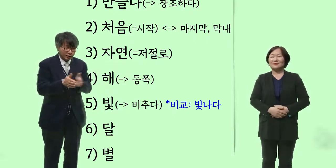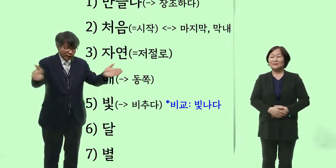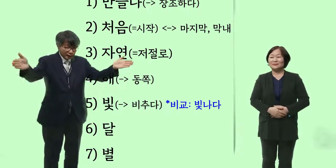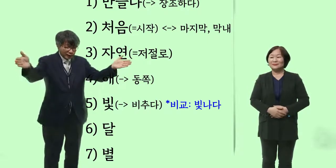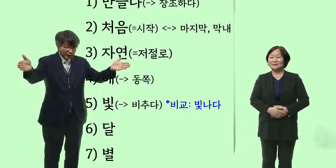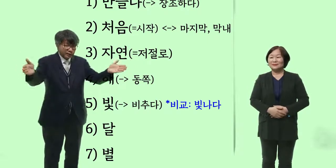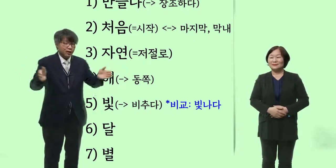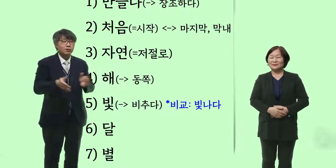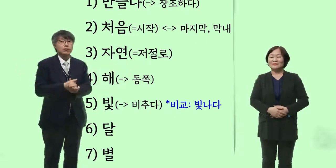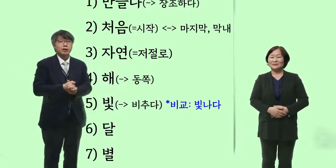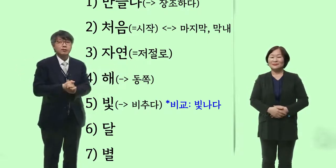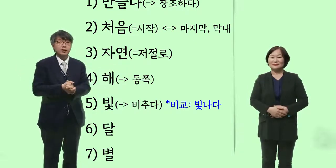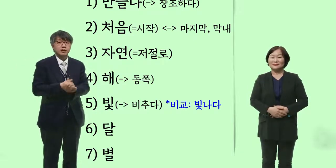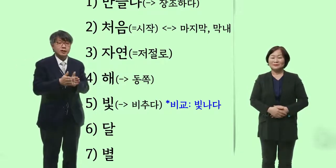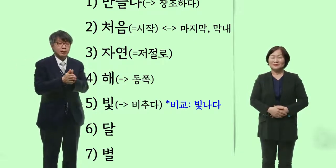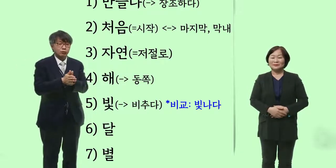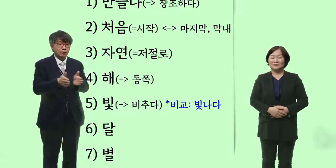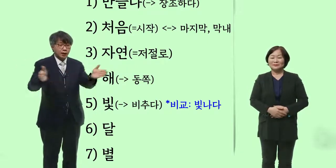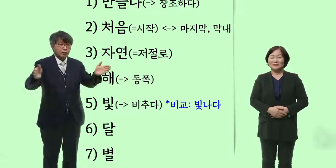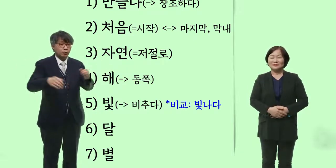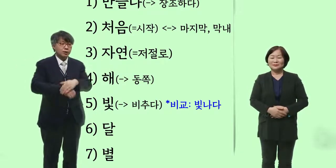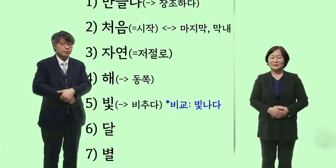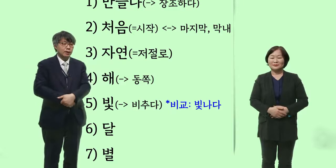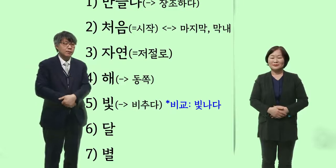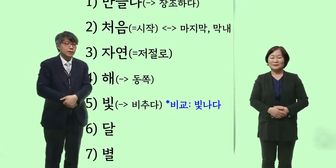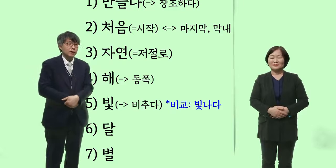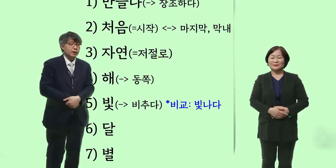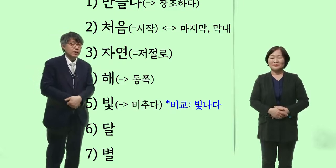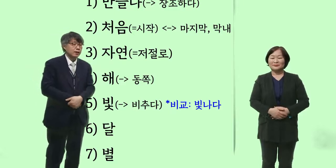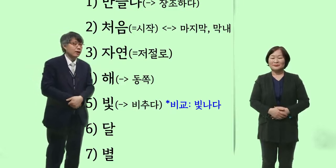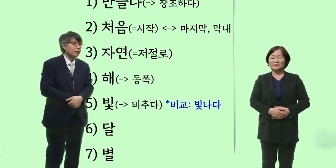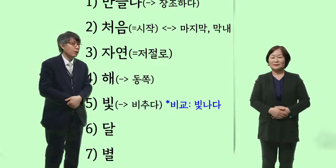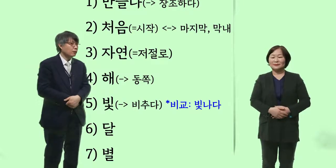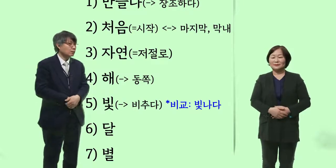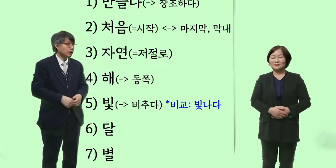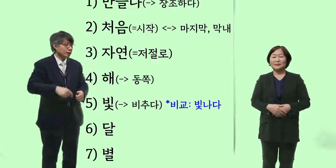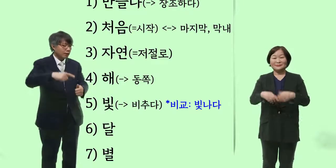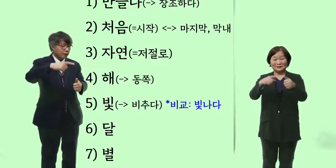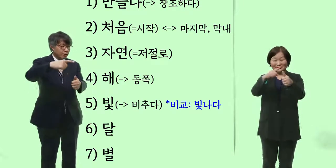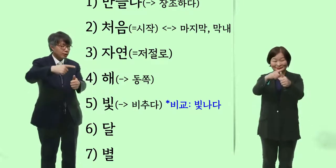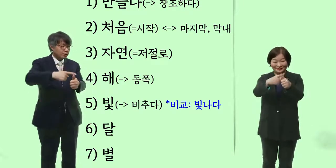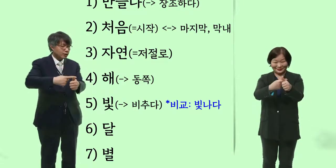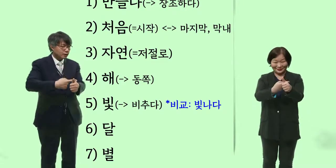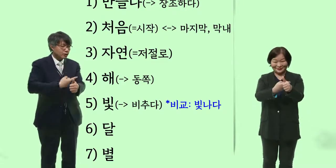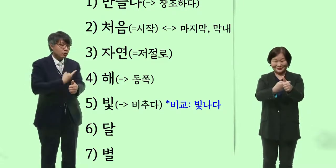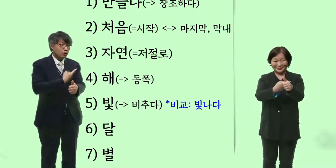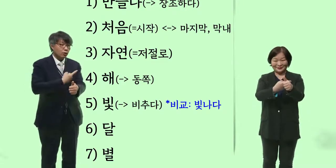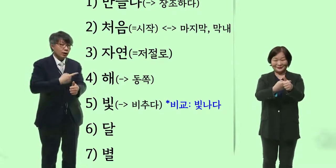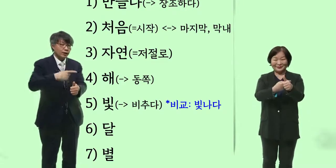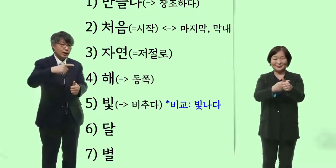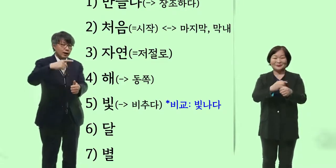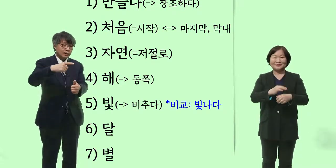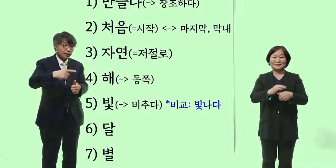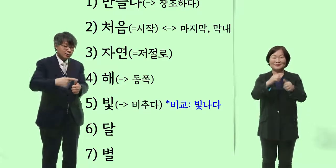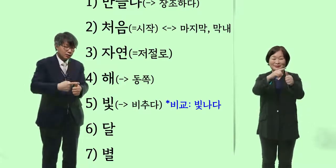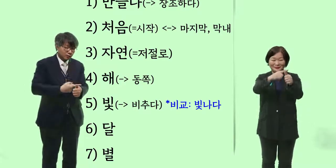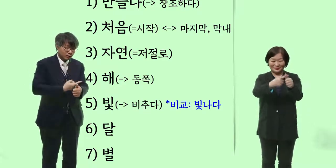탁 가는 게 출발입니다. 시작, 출발 똑같습니다. 그다음 자연 배웠습니다. 자연 저절로 간다.